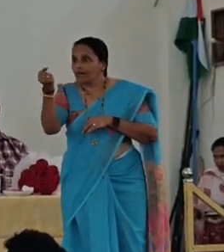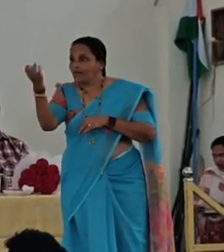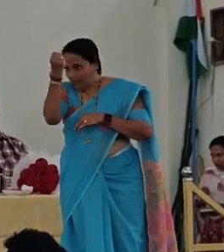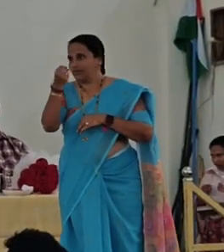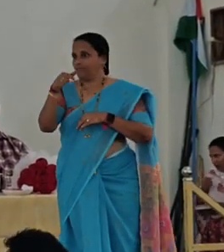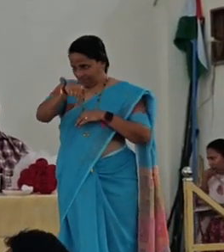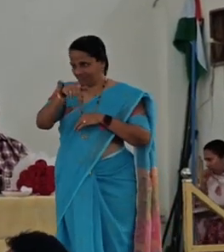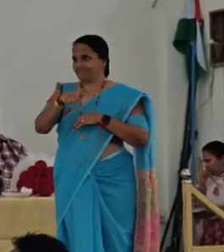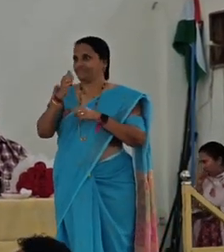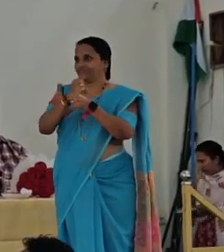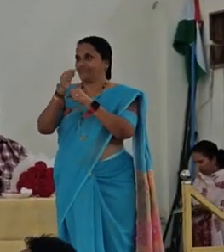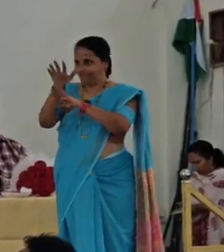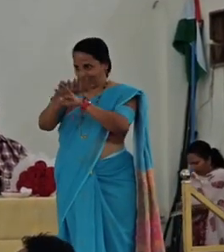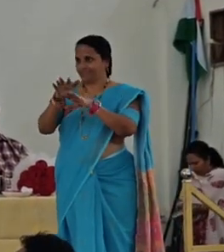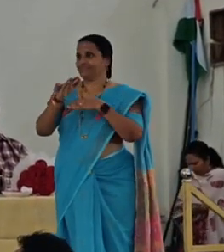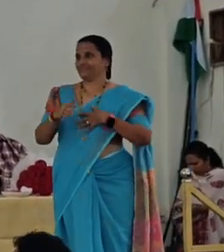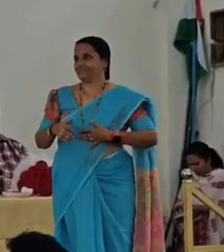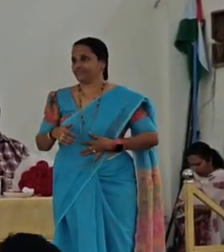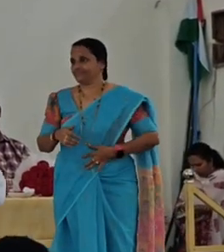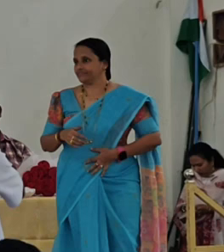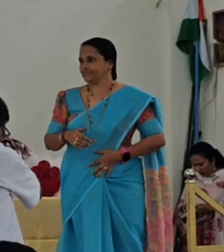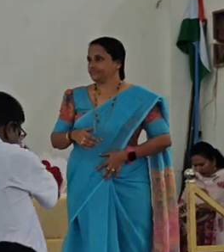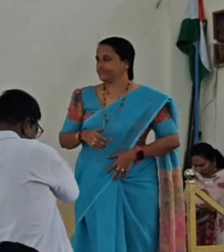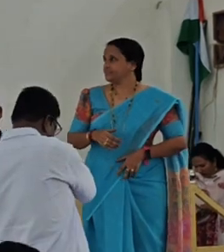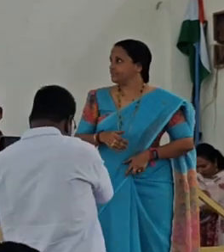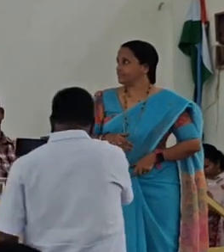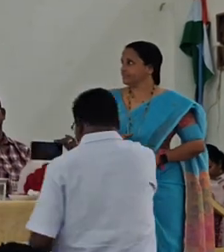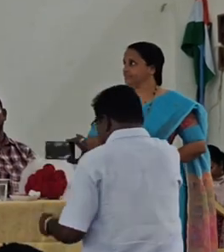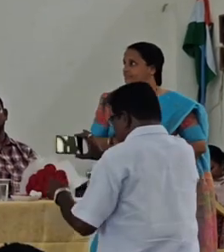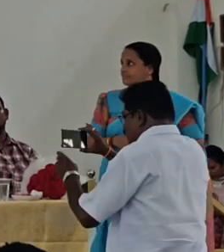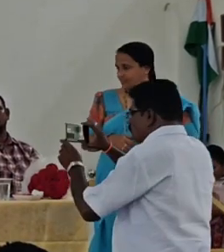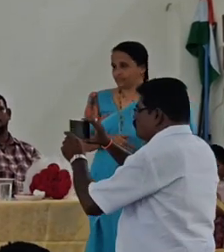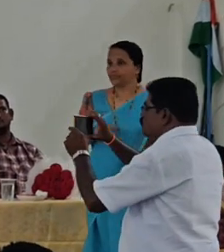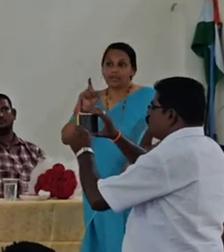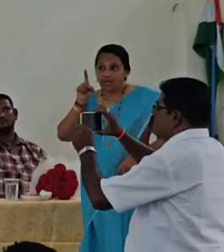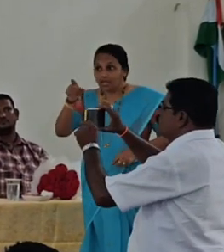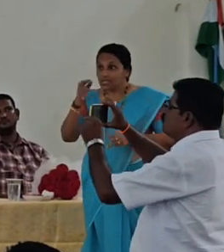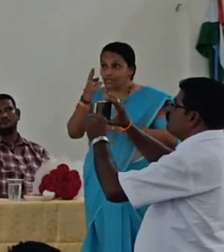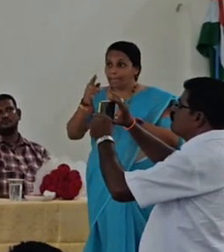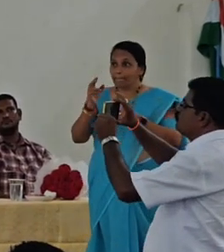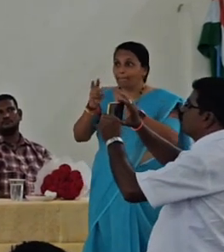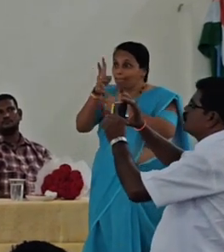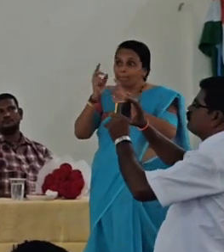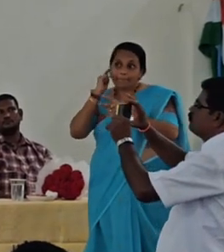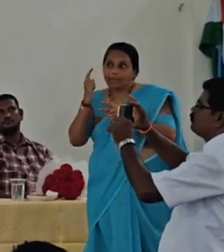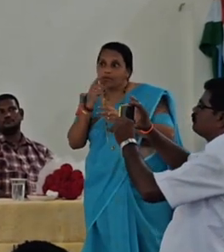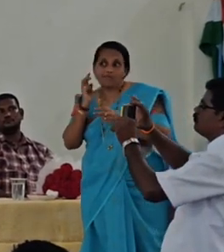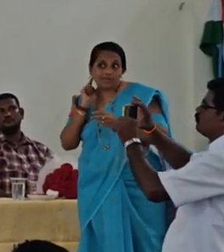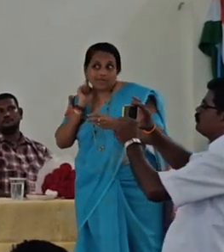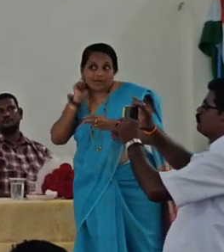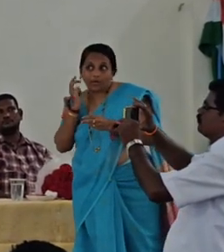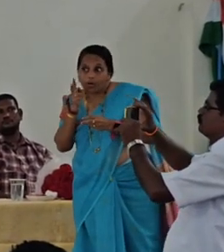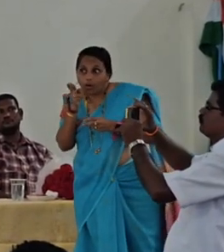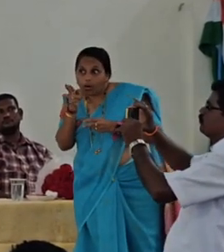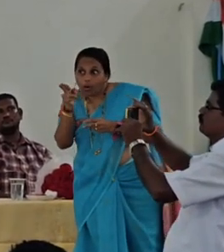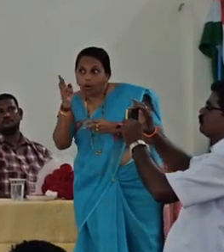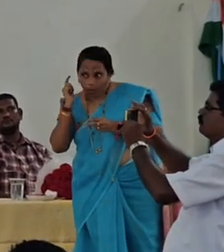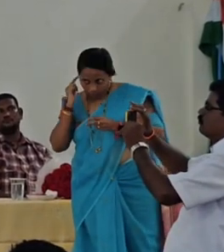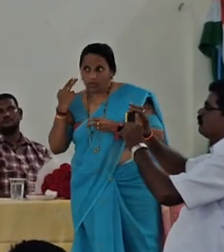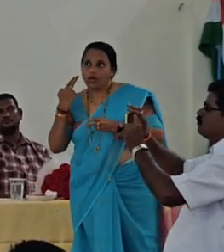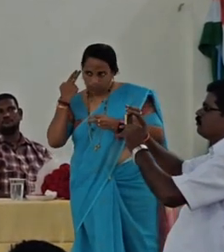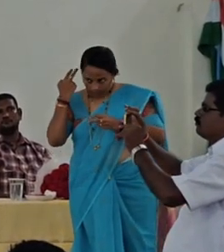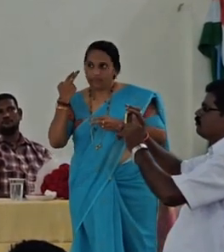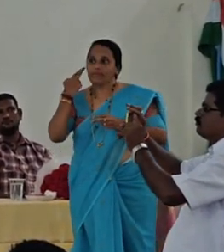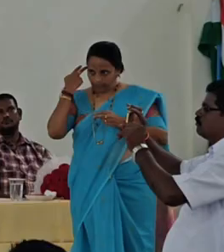వైద్య సేవ కింద వాళ్ళకు కార్టియర్ ఇంప్లాంటేషన్స్ ఇచ్చి ఆపరేషన్ చేసిన